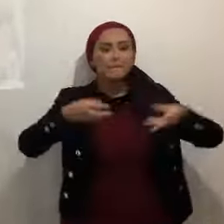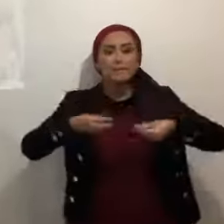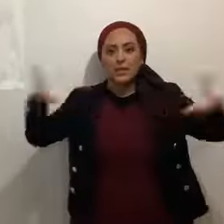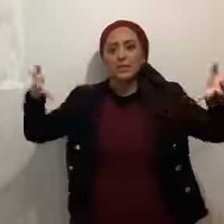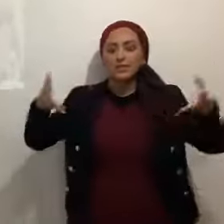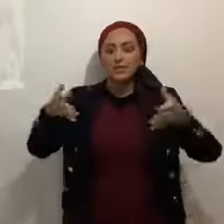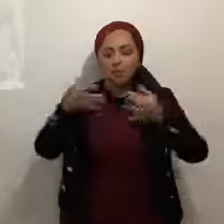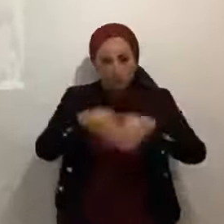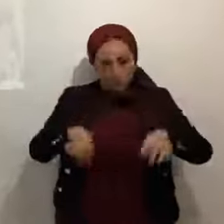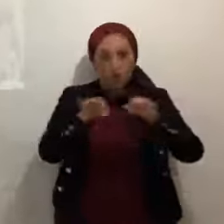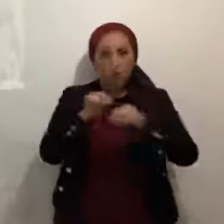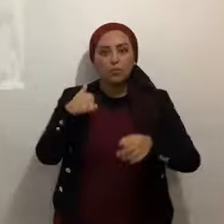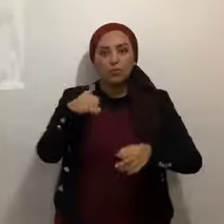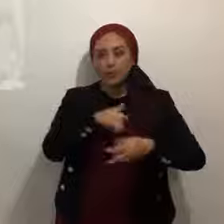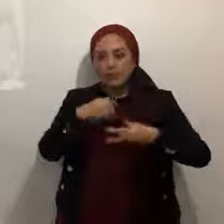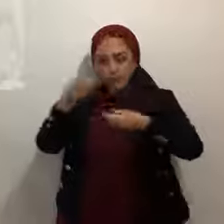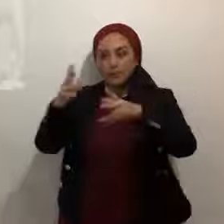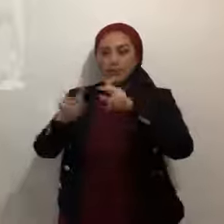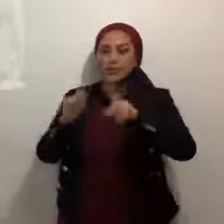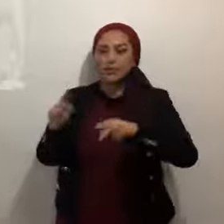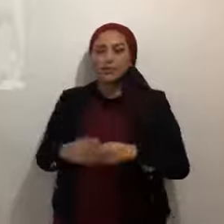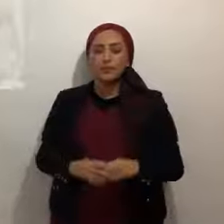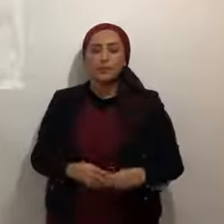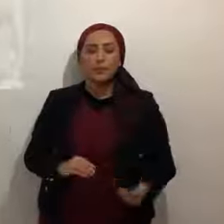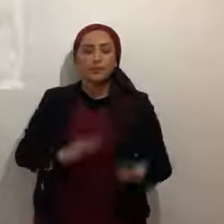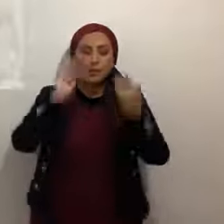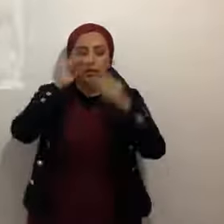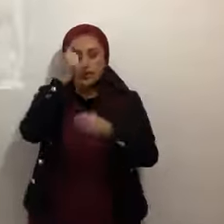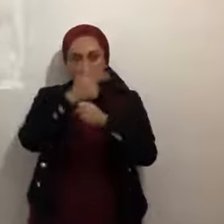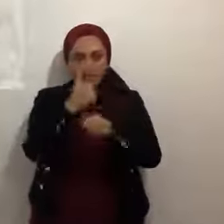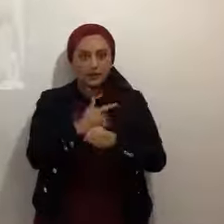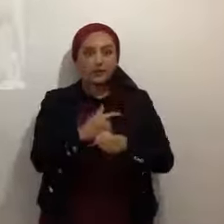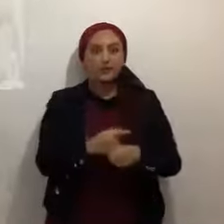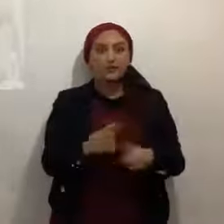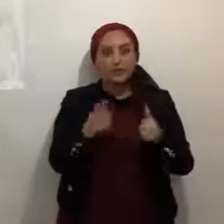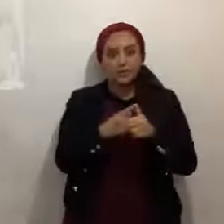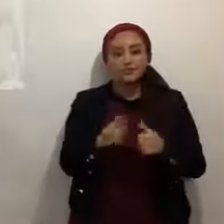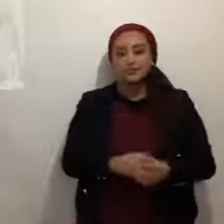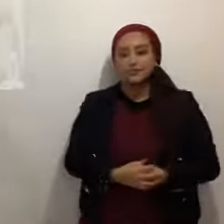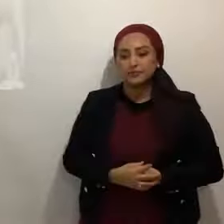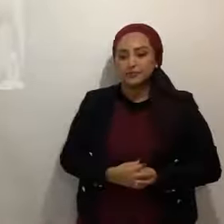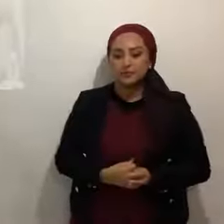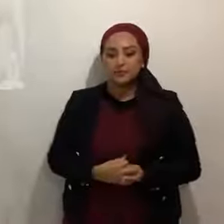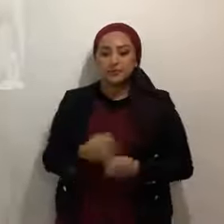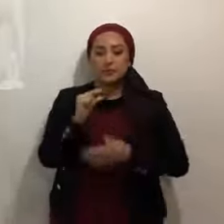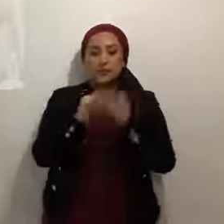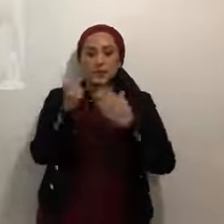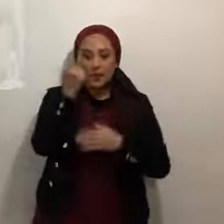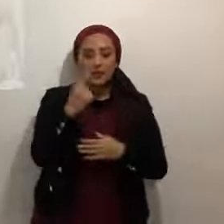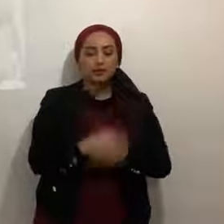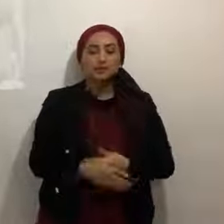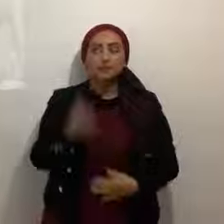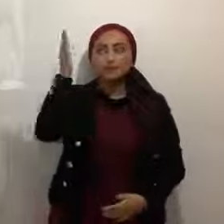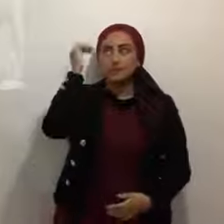demos testimonio ante los hermanos, para empezar, ¿sí? 11. Yahweh, no retengas de mí